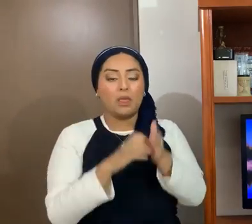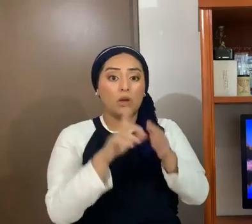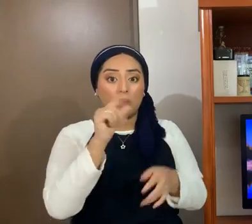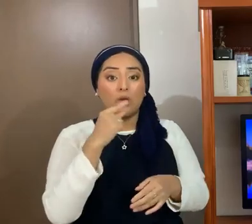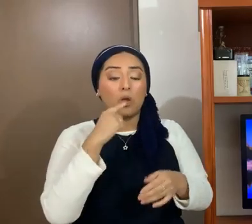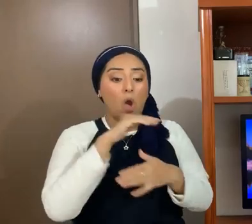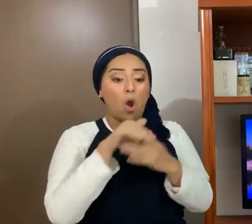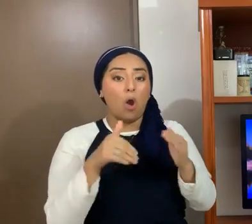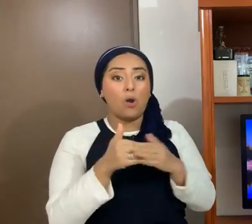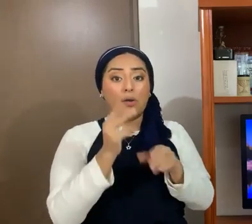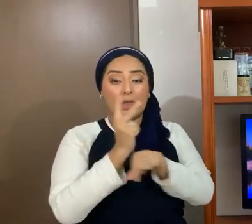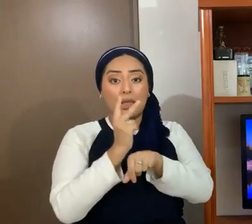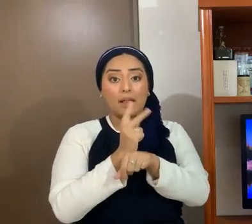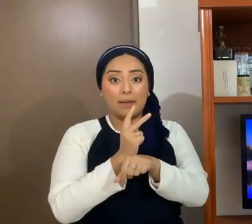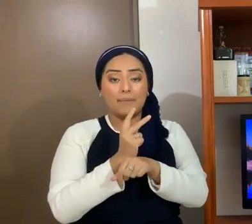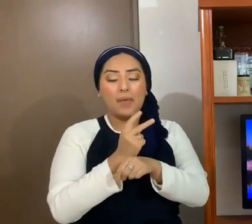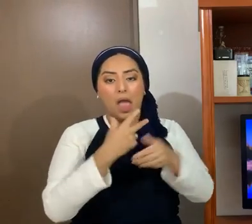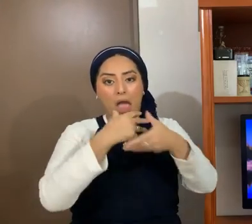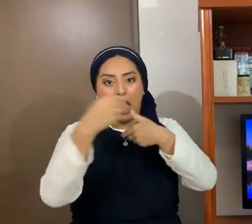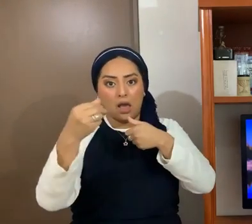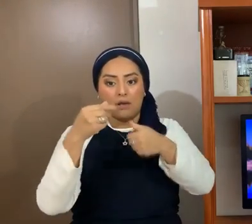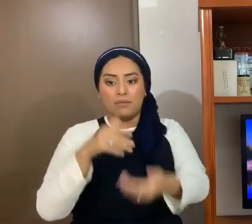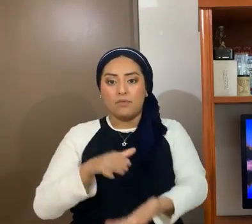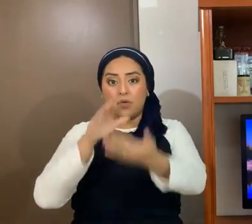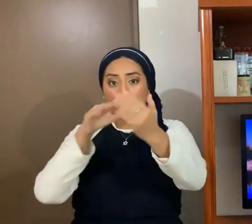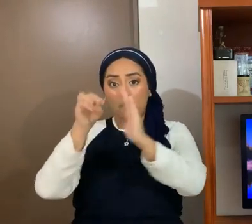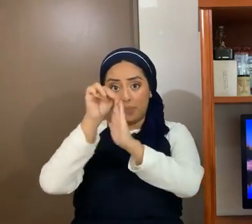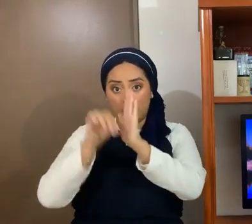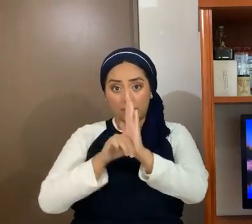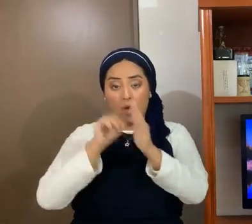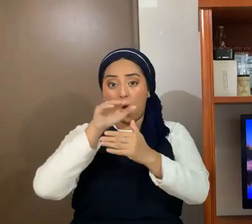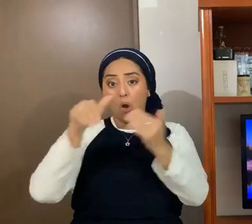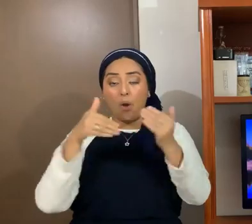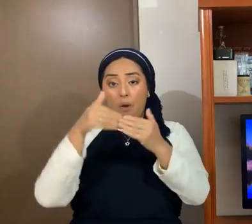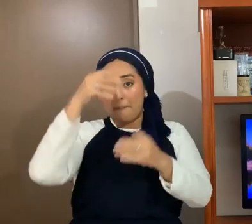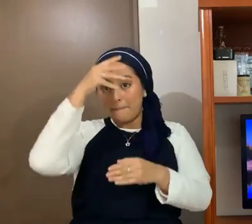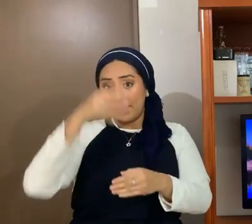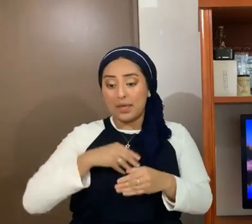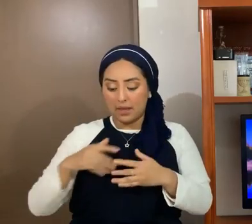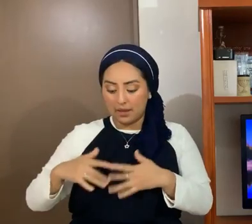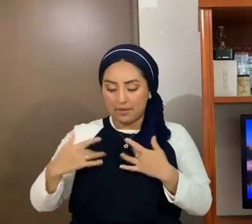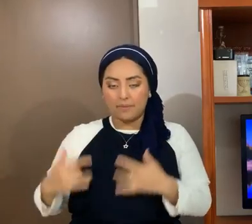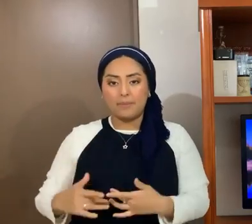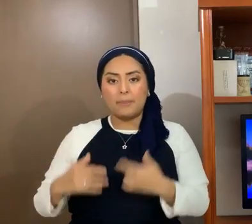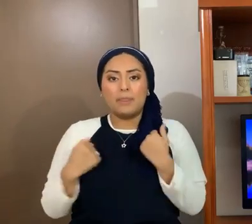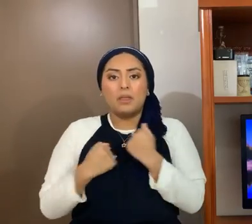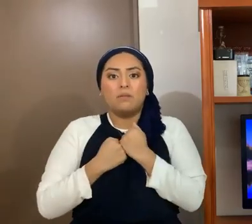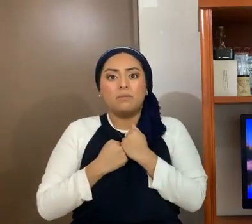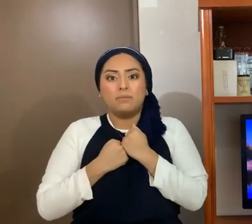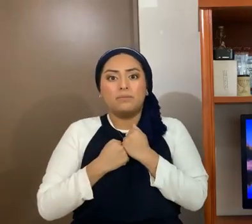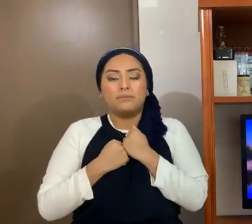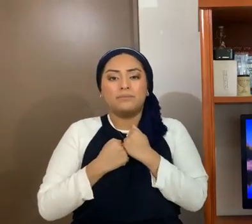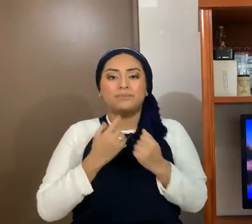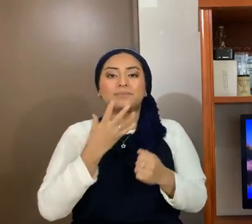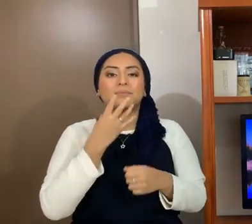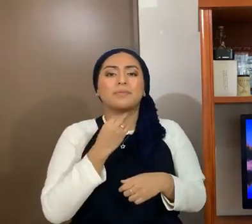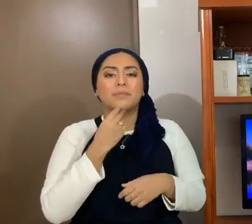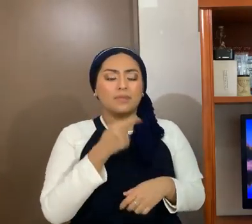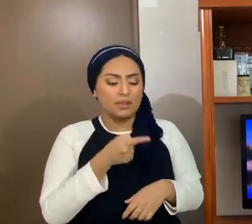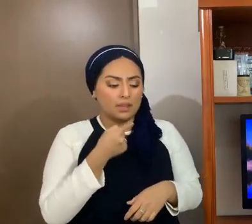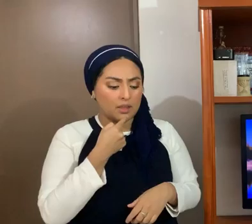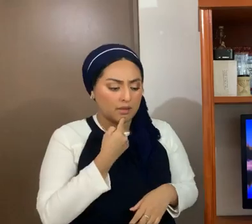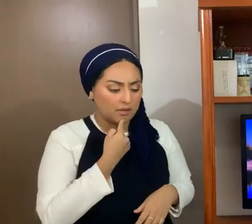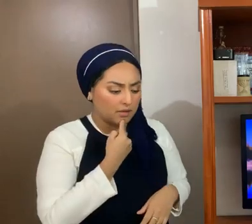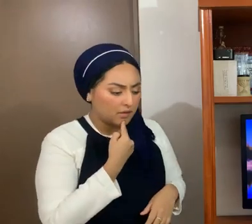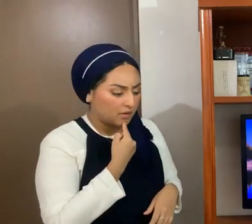salió toda la Keilah de los hijos de Israel delante de Moisés, y vino todo varón a quien su corazón estimuló. En el hebreo se